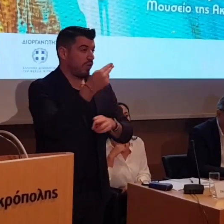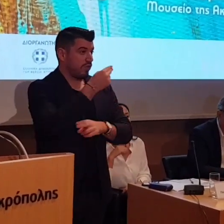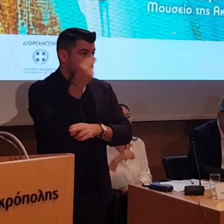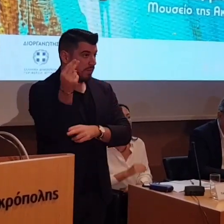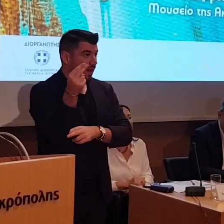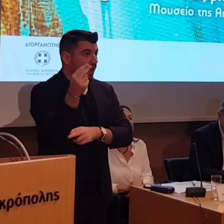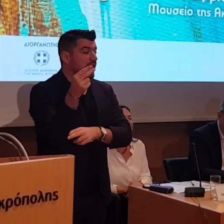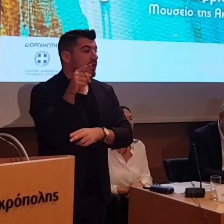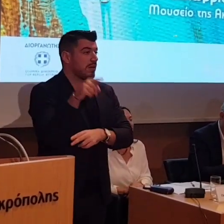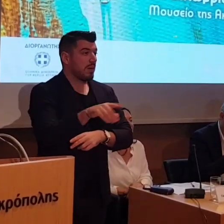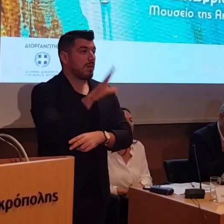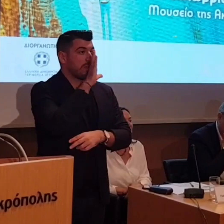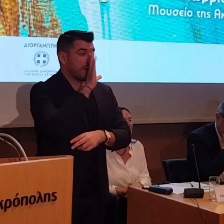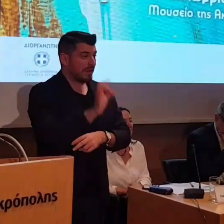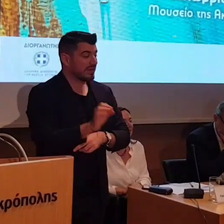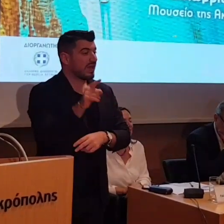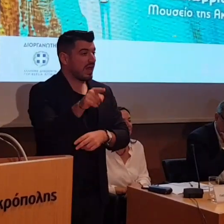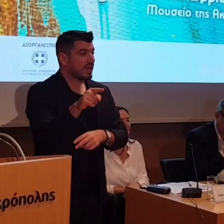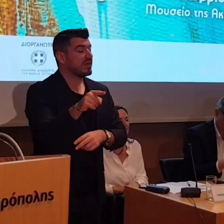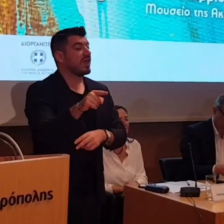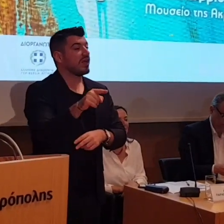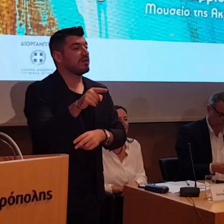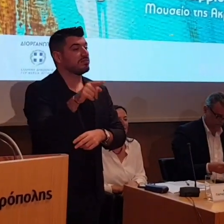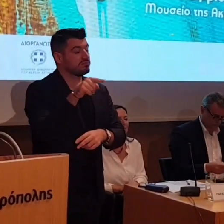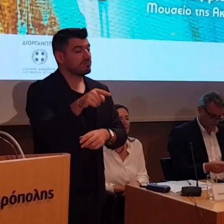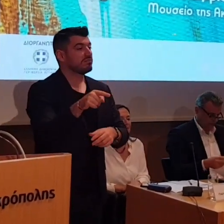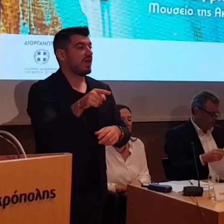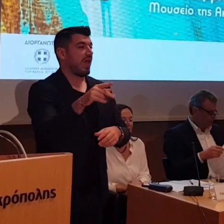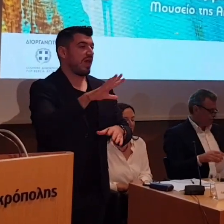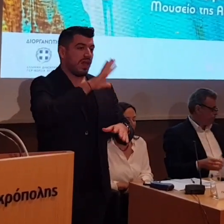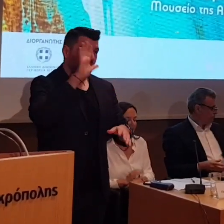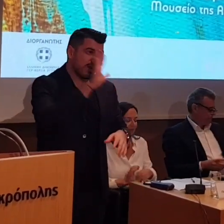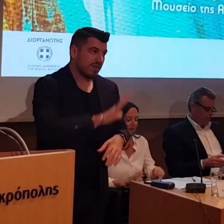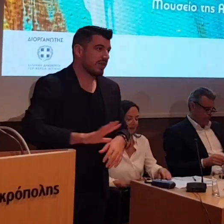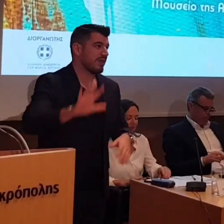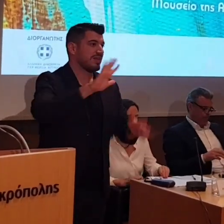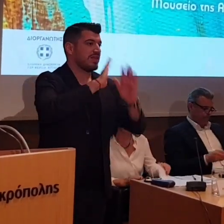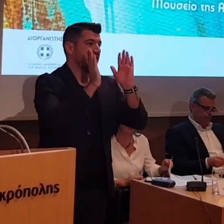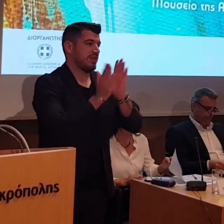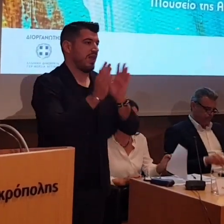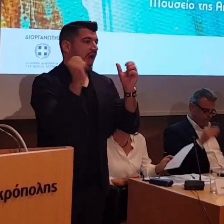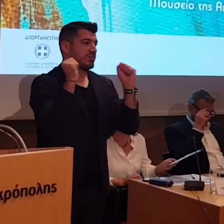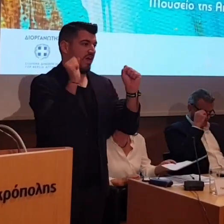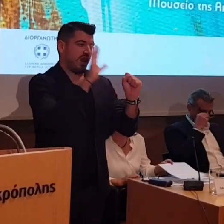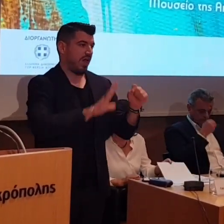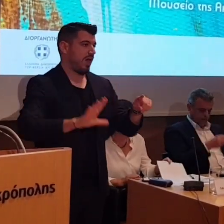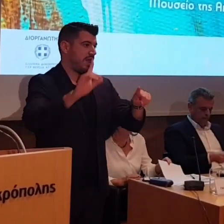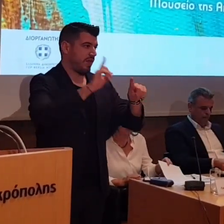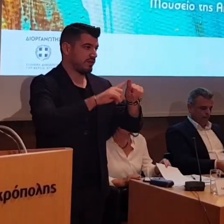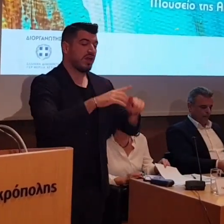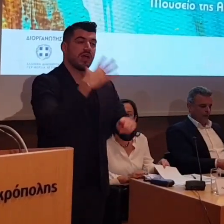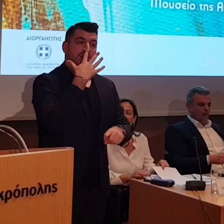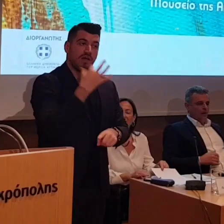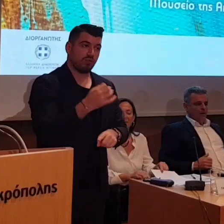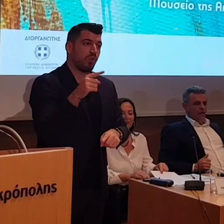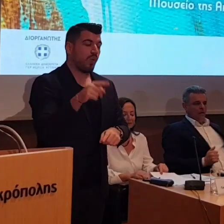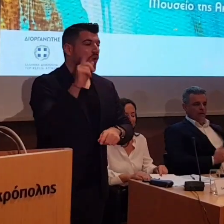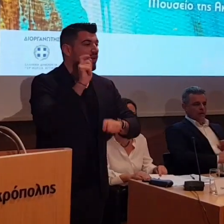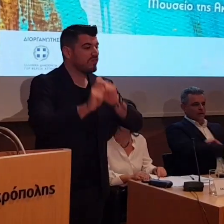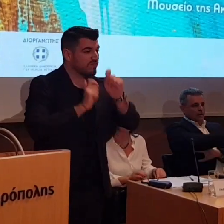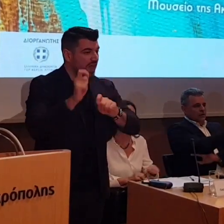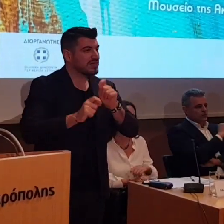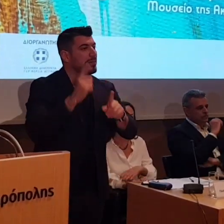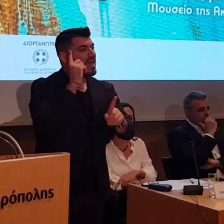ένα διακύβευμα που άπτεται της εθνικής ασφάλειας του τόπου. Γι' αυτό και δημιουργήσαμε θέση αντιπεριφερειάρχη